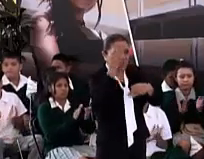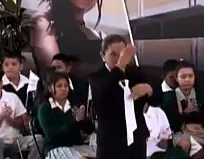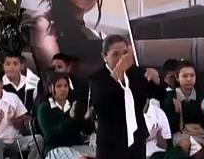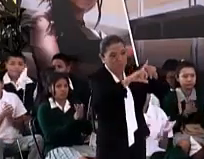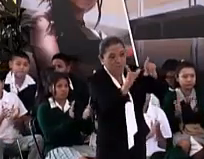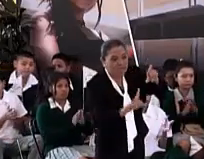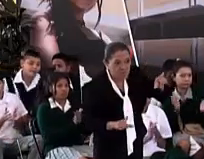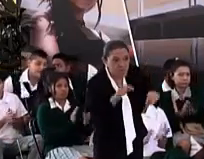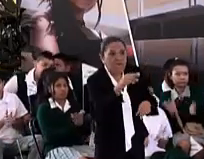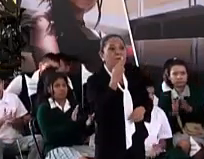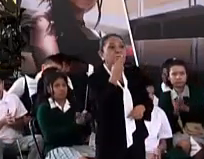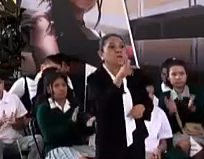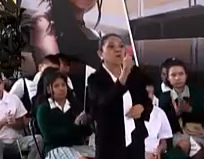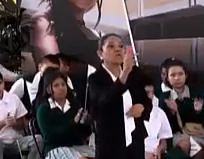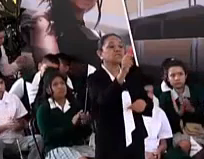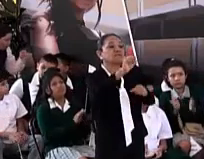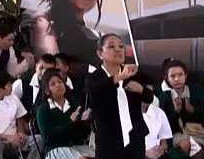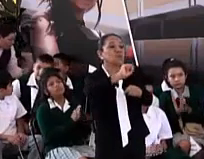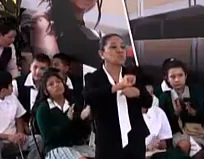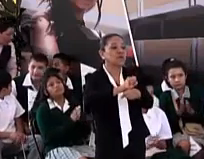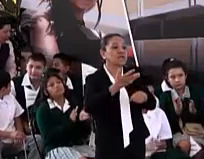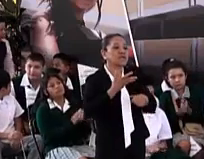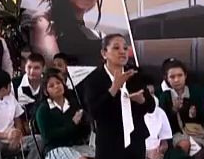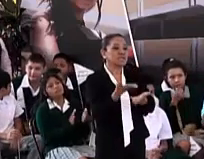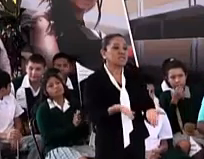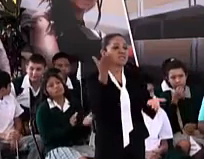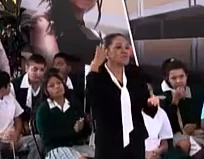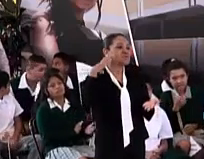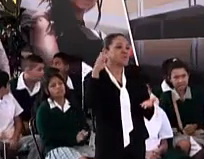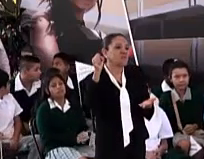es de las mejores telesecundarias que tenemos en Morelos.